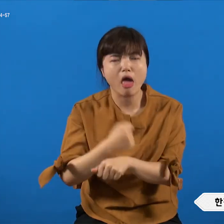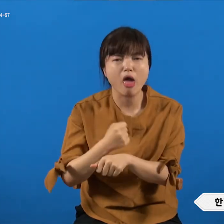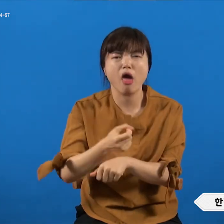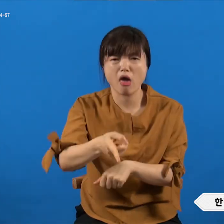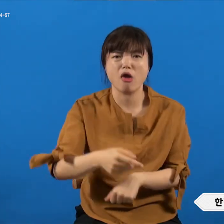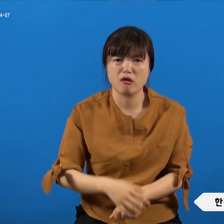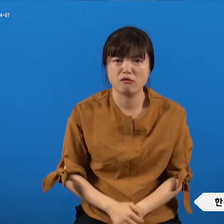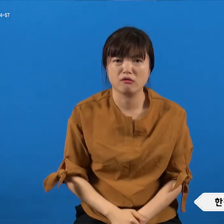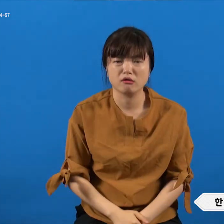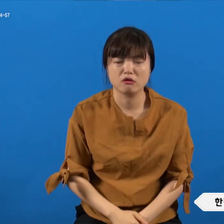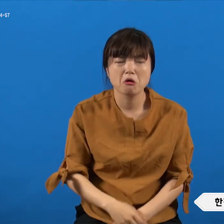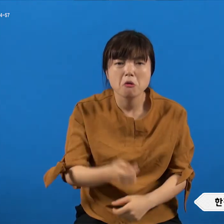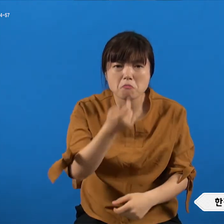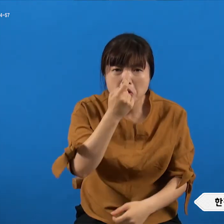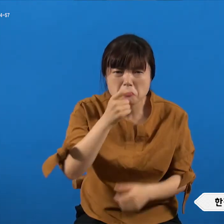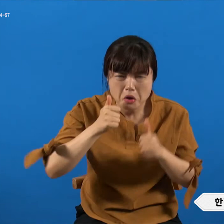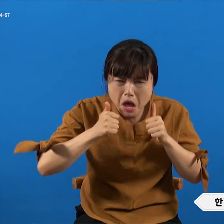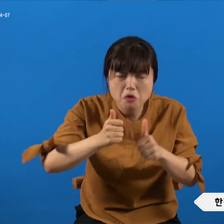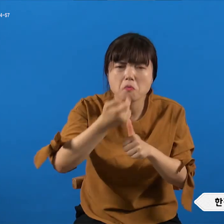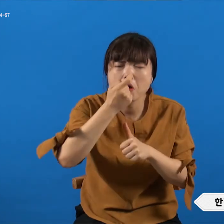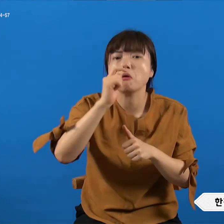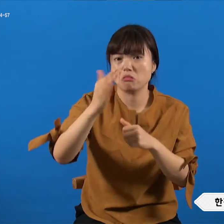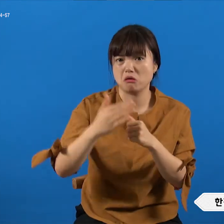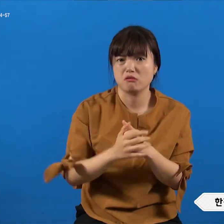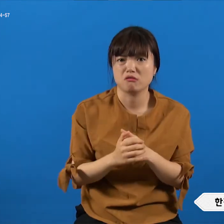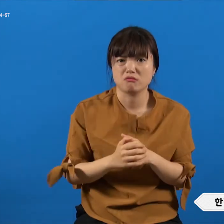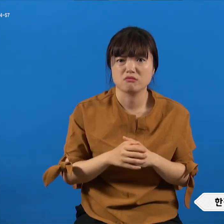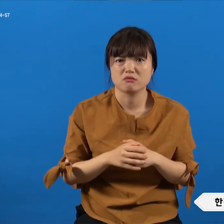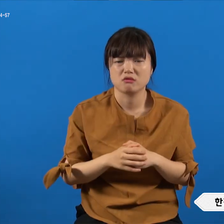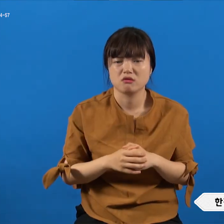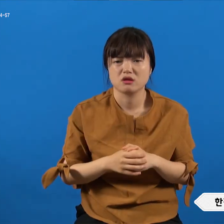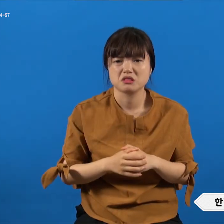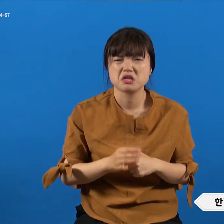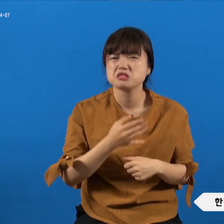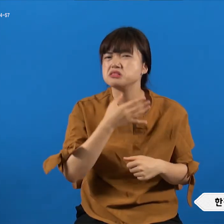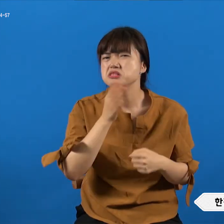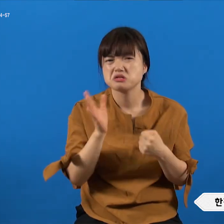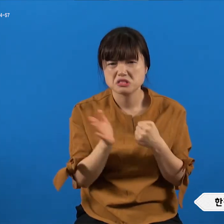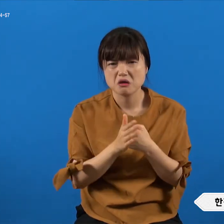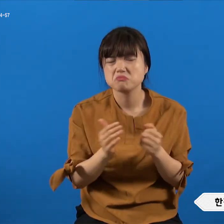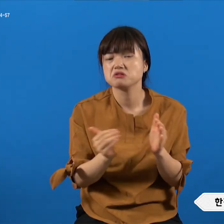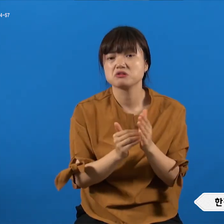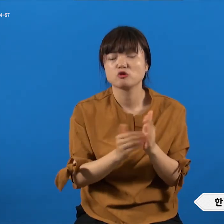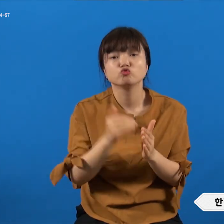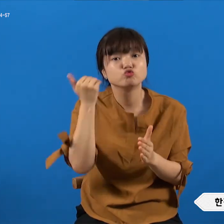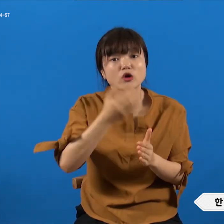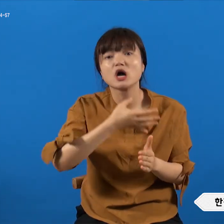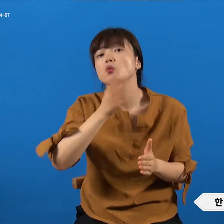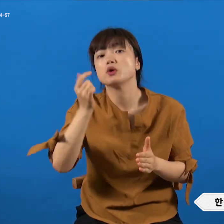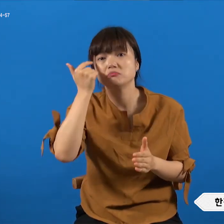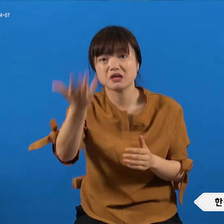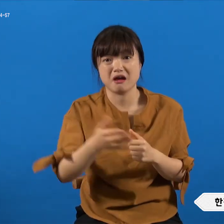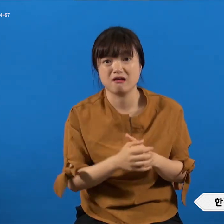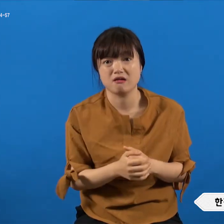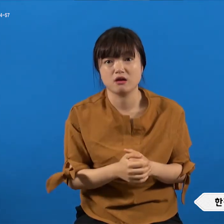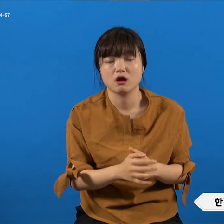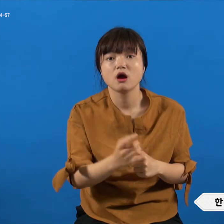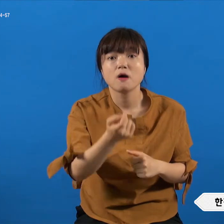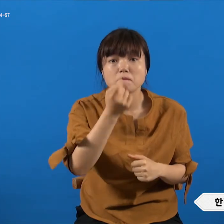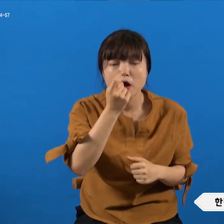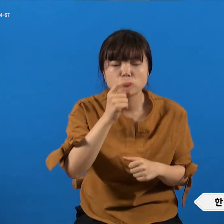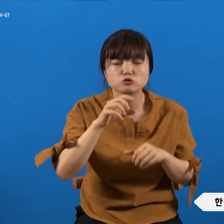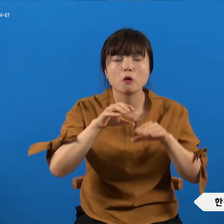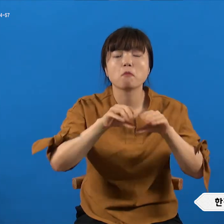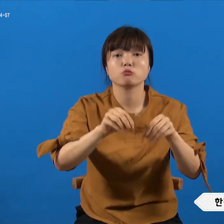들어야죠. 배우는 것은 계속 배우셔야 됩니다. 누가 노인입니까? 배우는